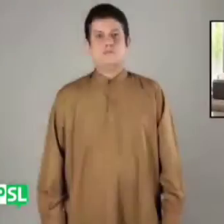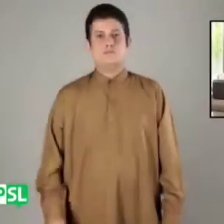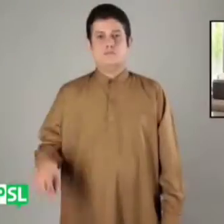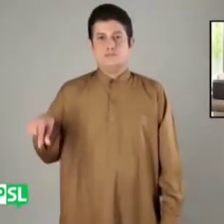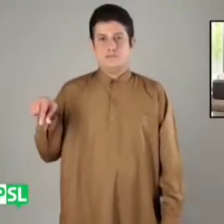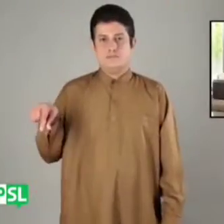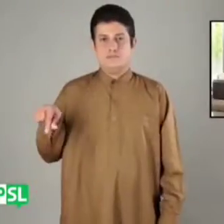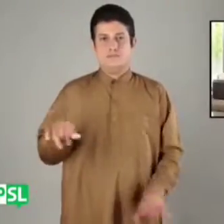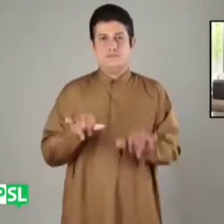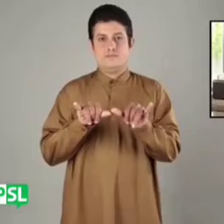क्वीन साइज.